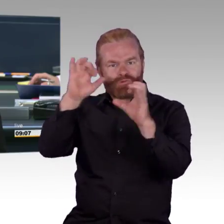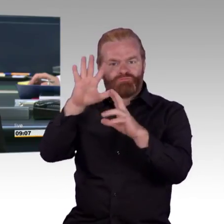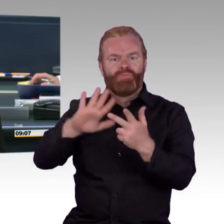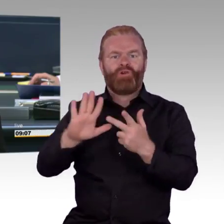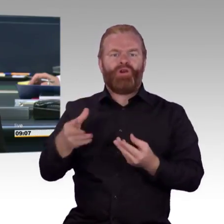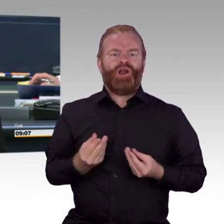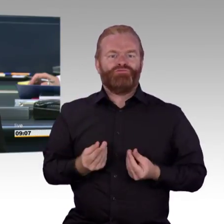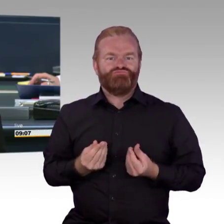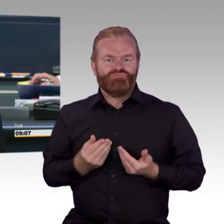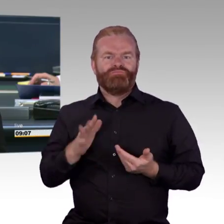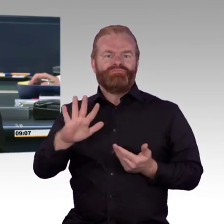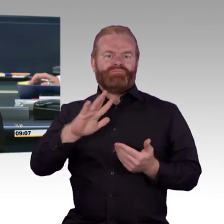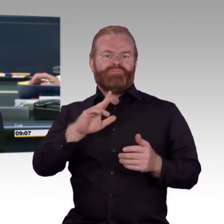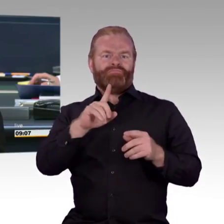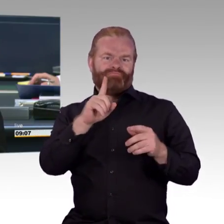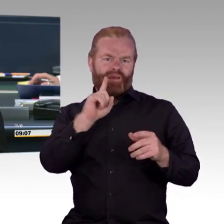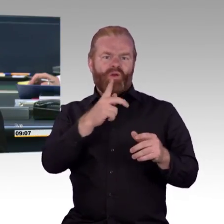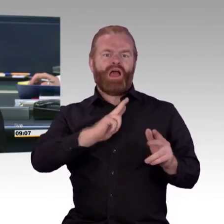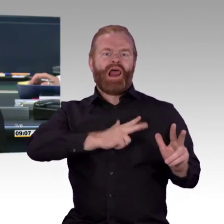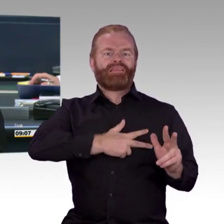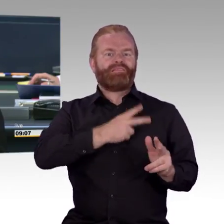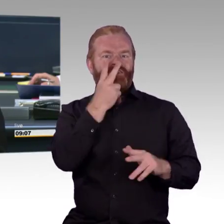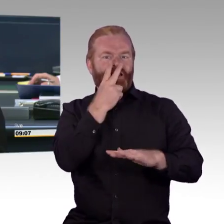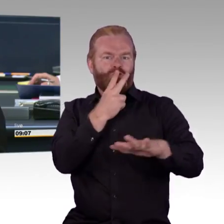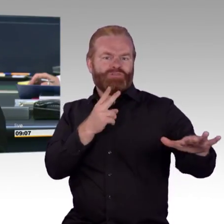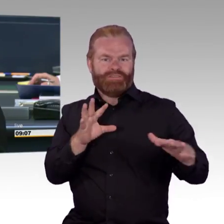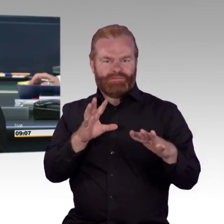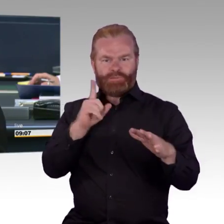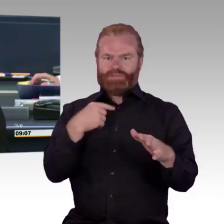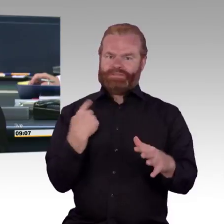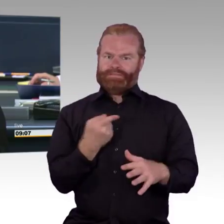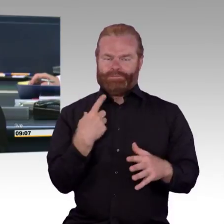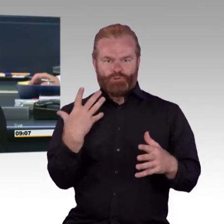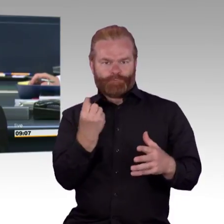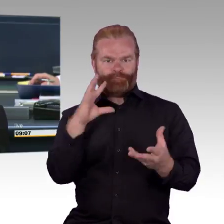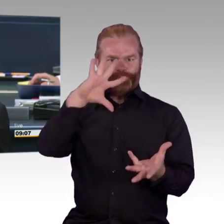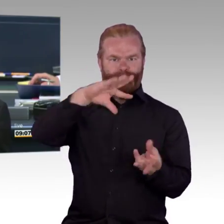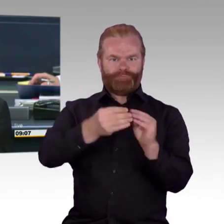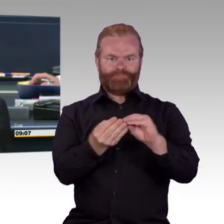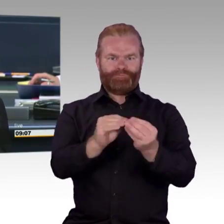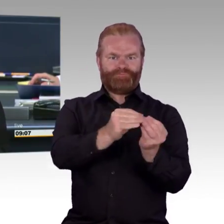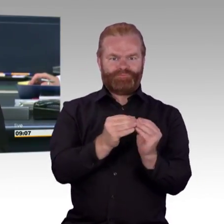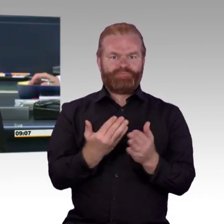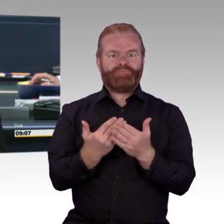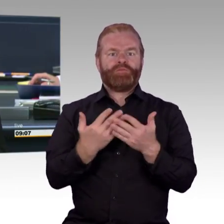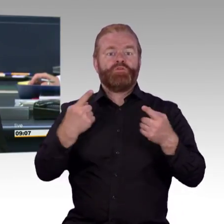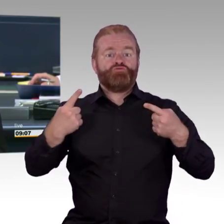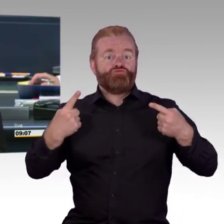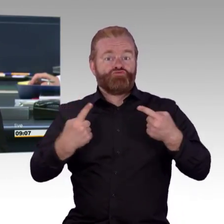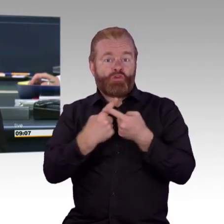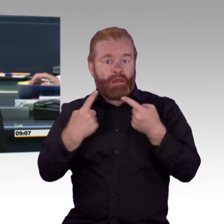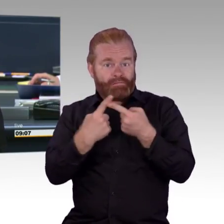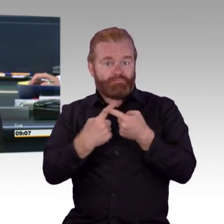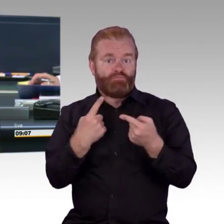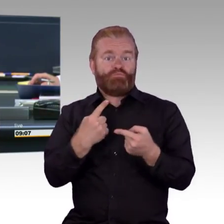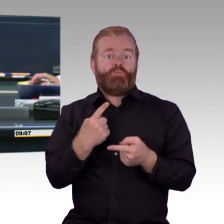wir führen und den müssen wir aushalten, ertragen. Demokratischer Streit ist notwendig, auch leidenschaftlicher